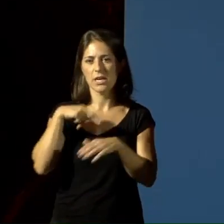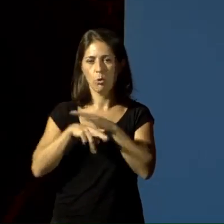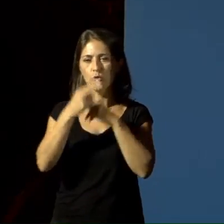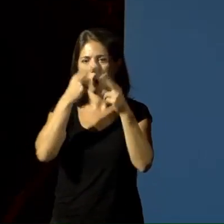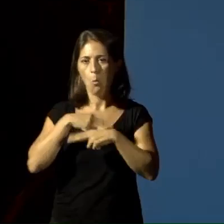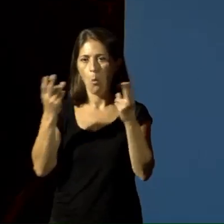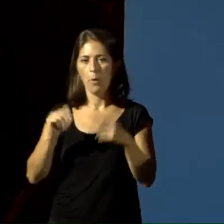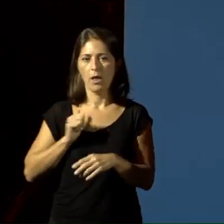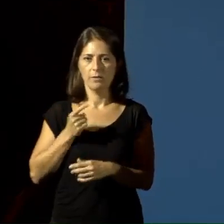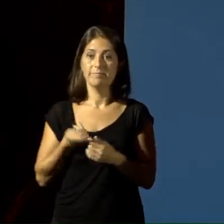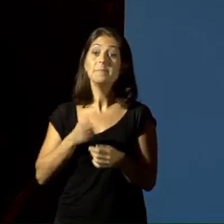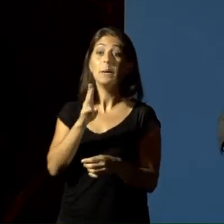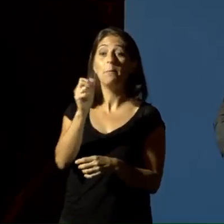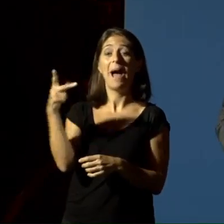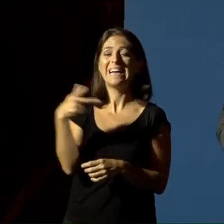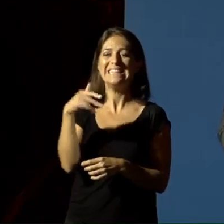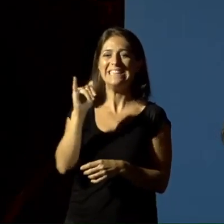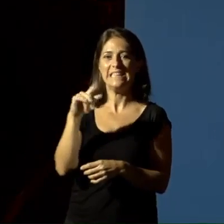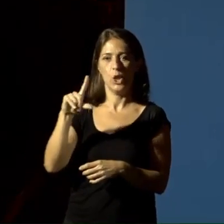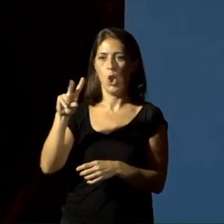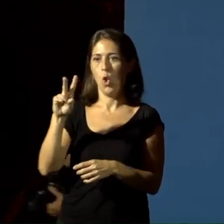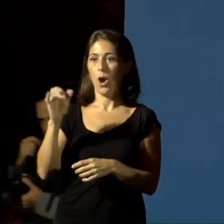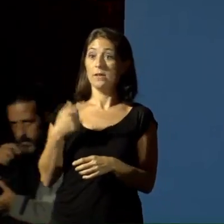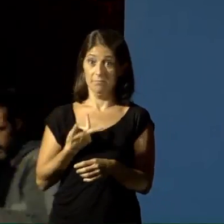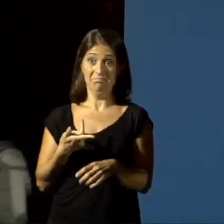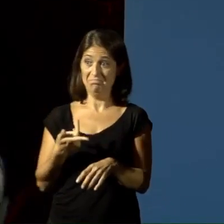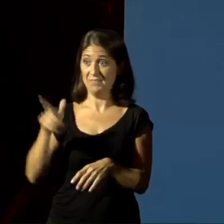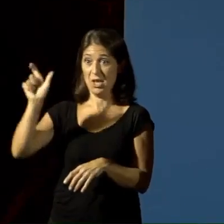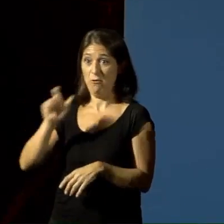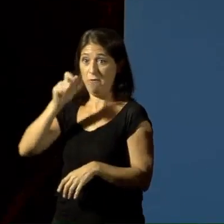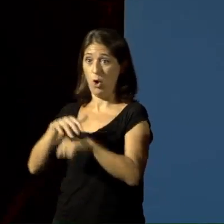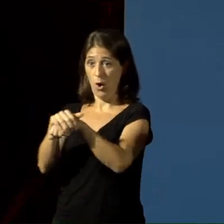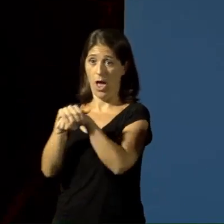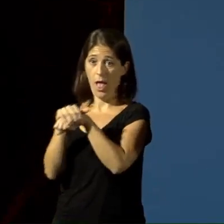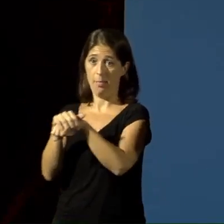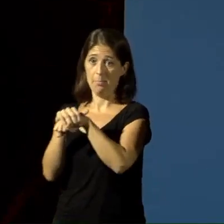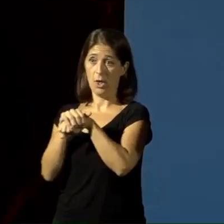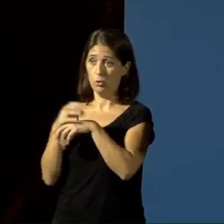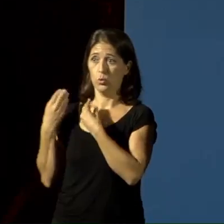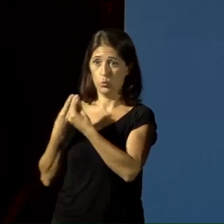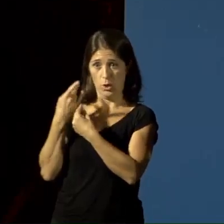públicos. Pachi Lucas. O amigo de Feijóo, así que vos touros.